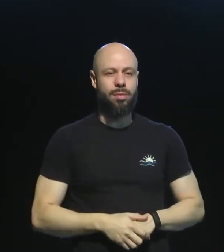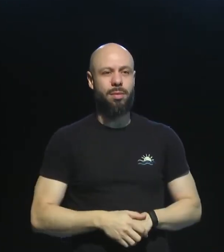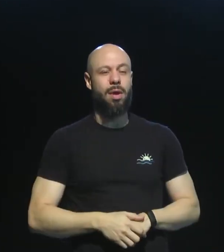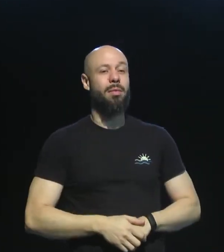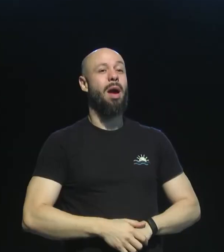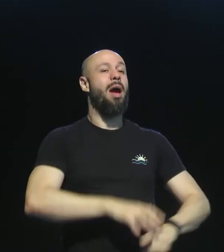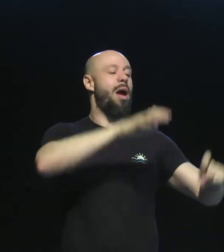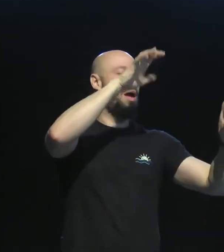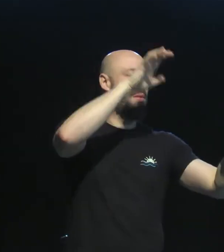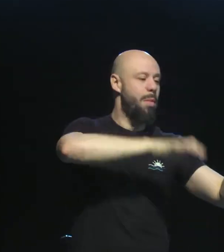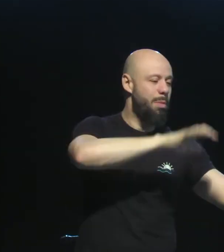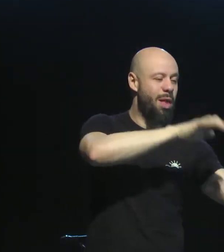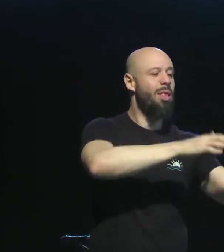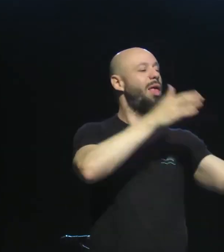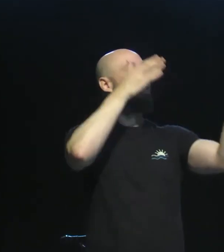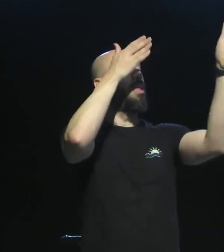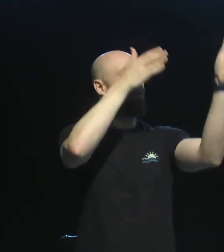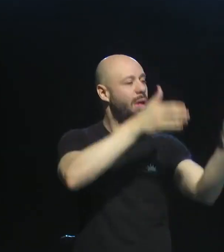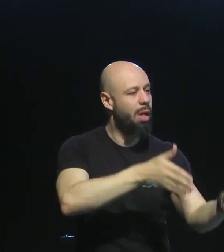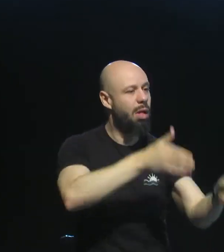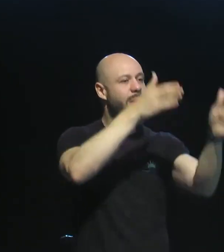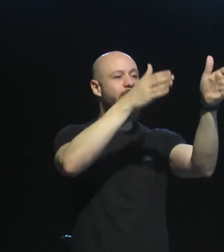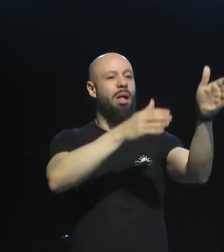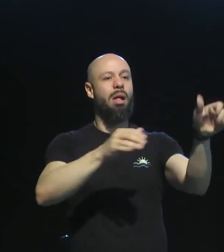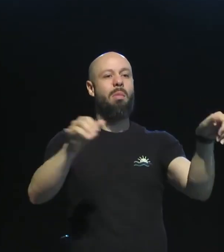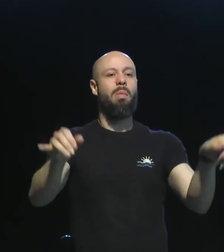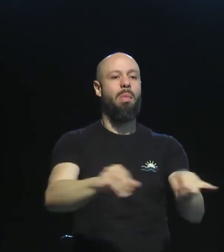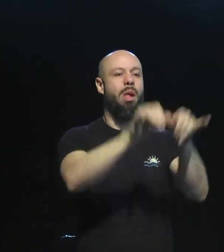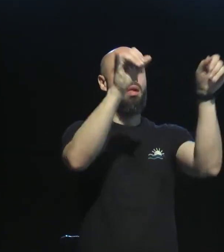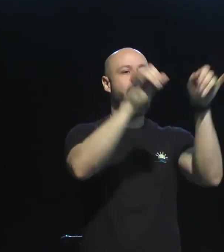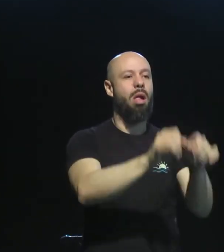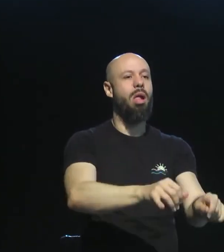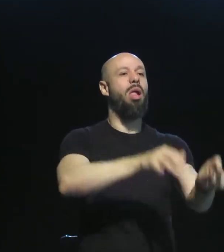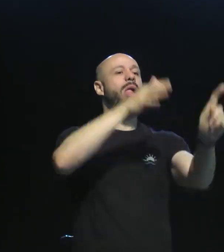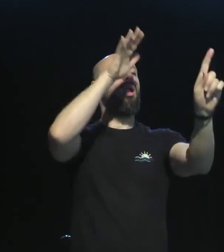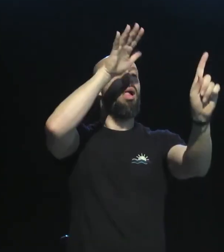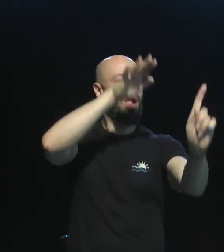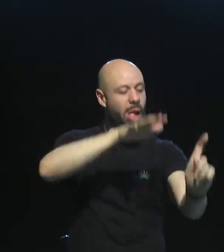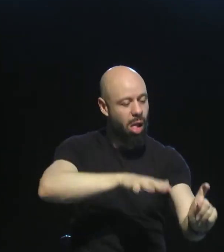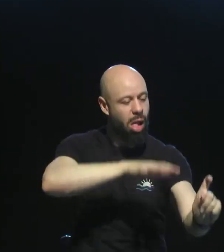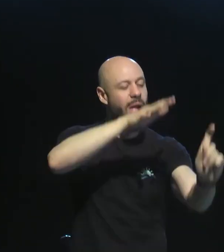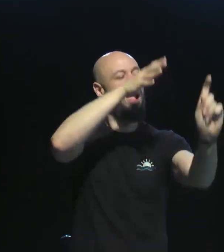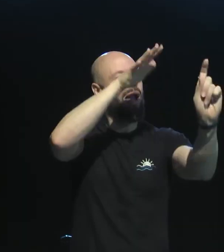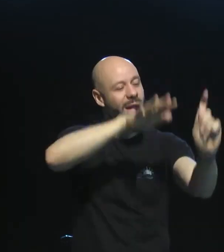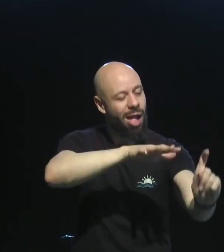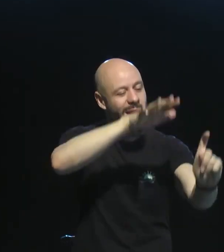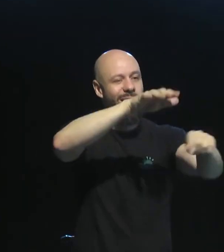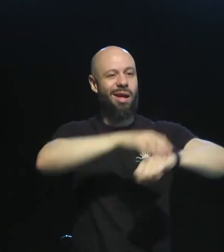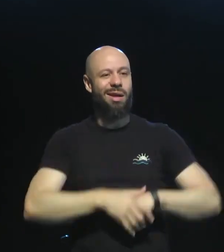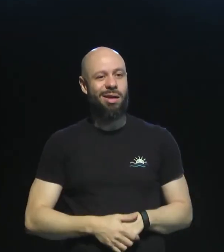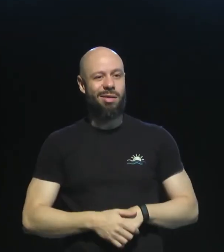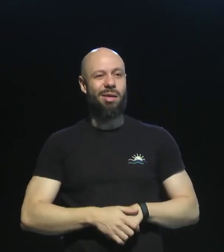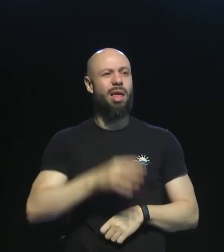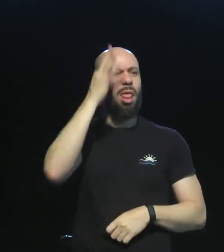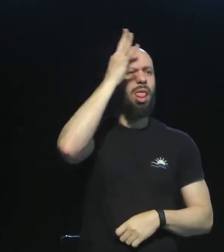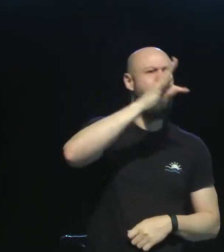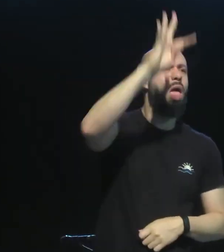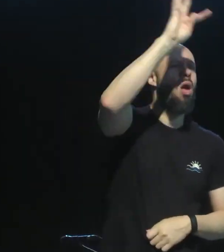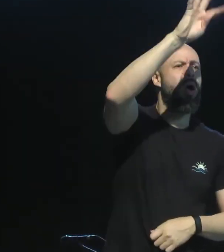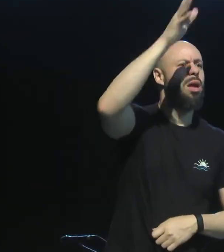em fábulas, em abobrinhas, em achismos, em teorias,